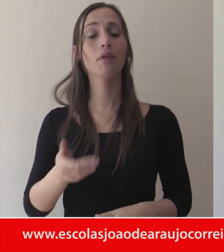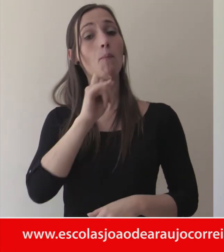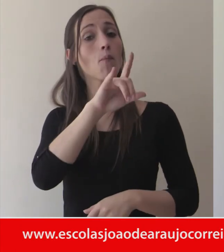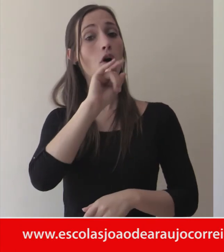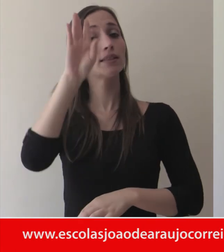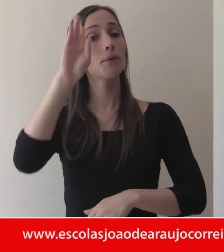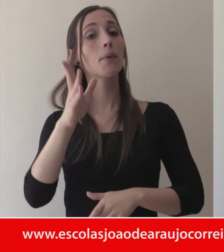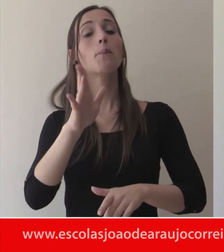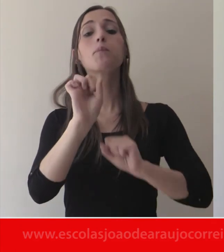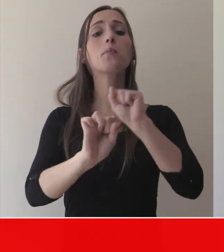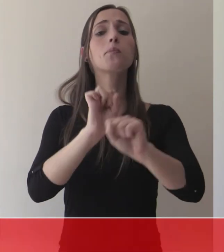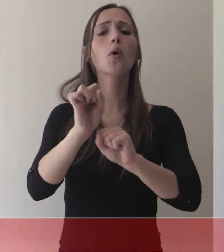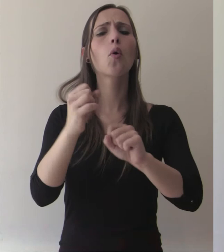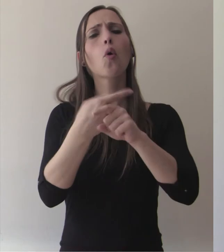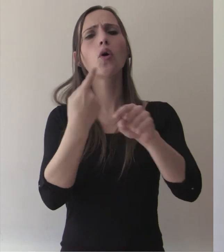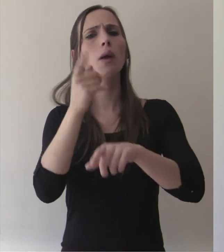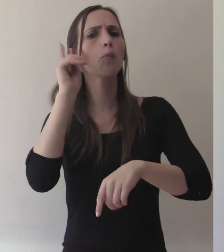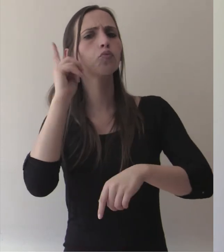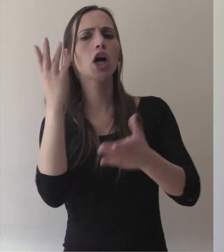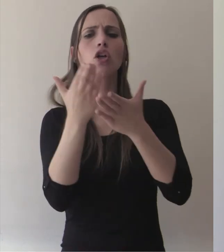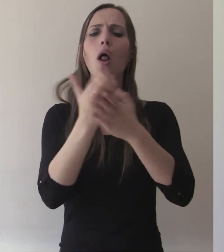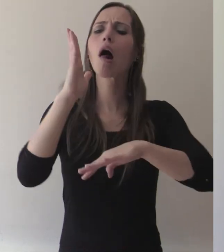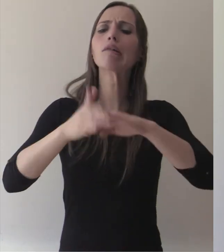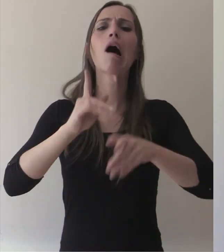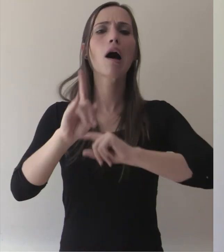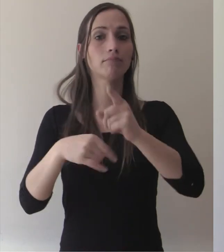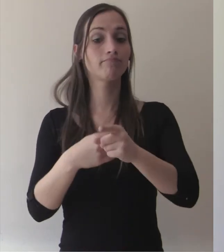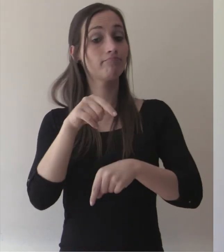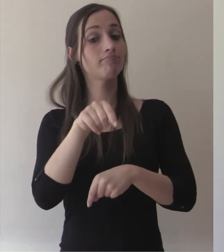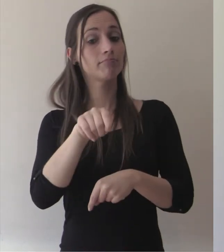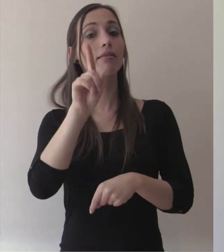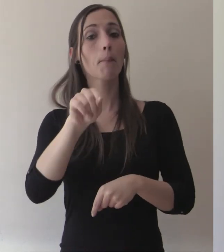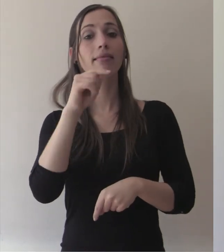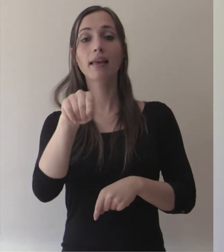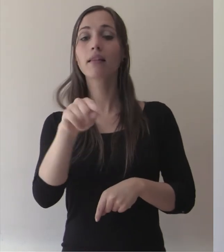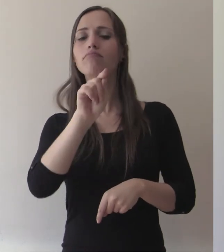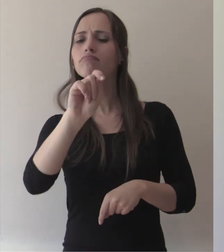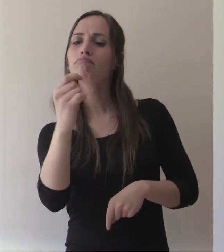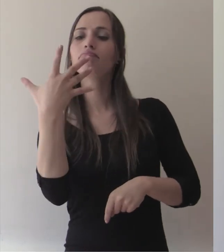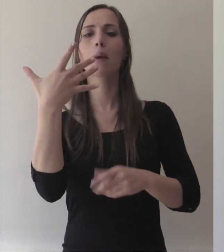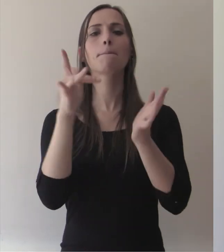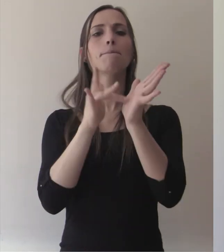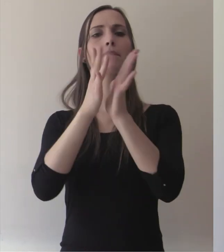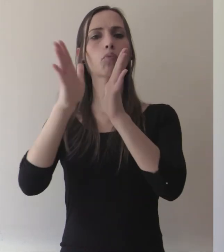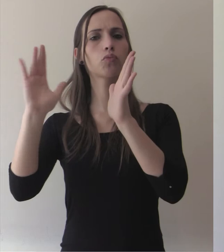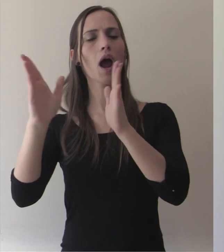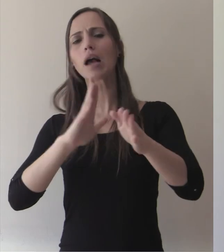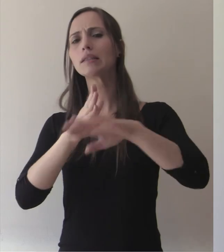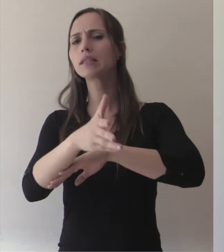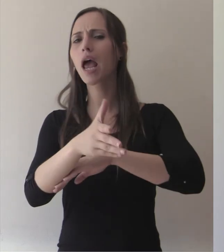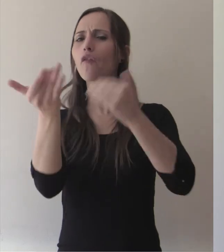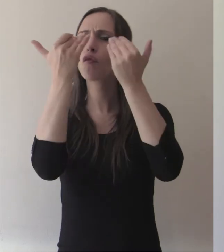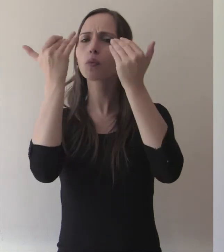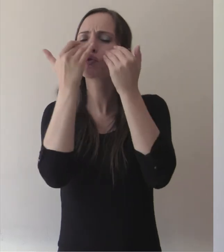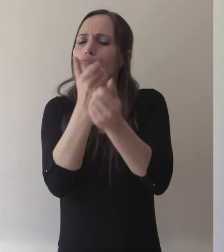www.escolajoandaraújocorreia.com. Poderás saber o que se passa de importante na comunidade escolar. Aí encontrarás uma ligação para a biblioteca e terás